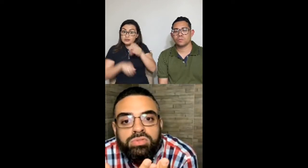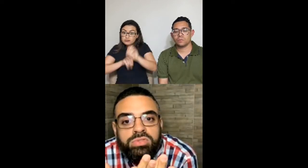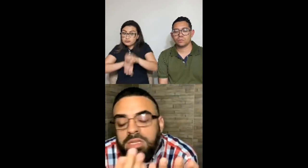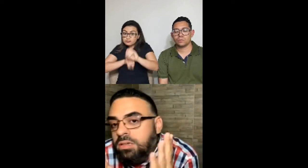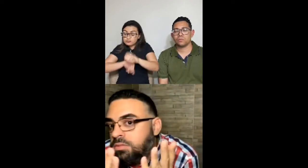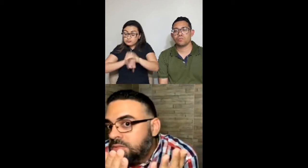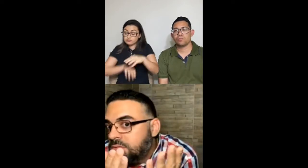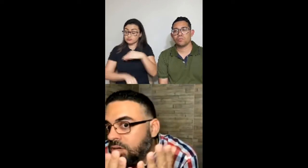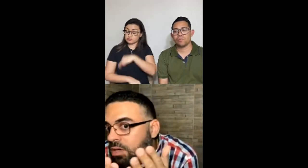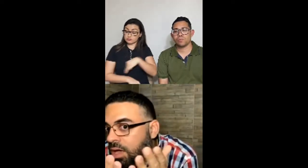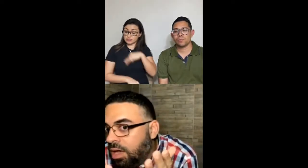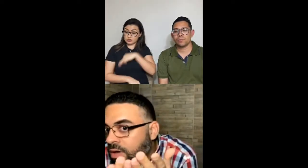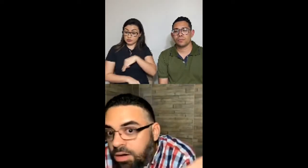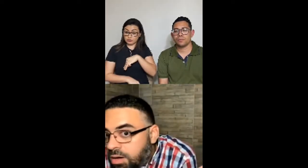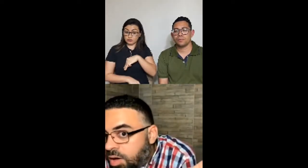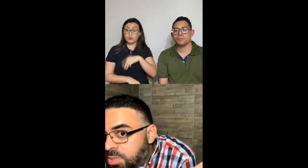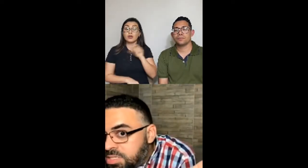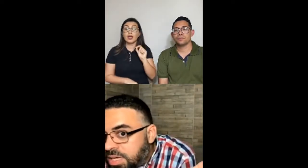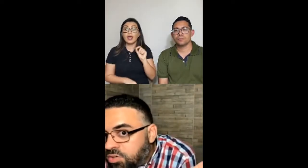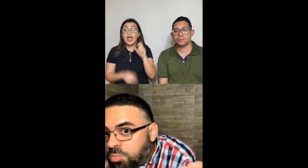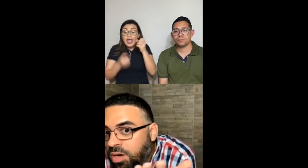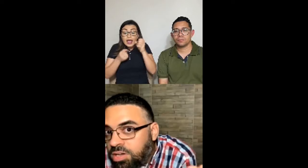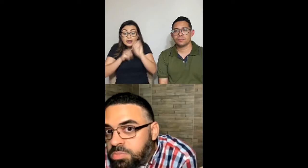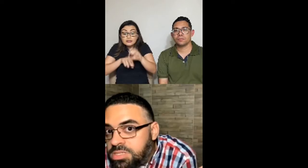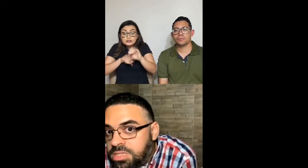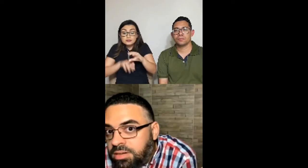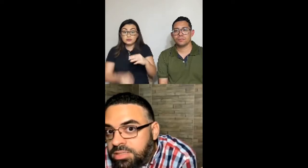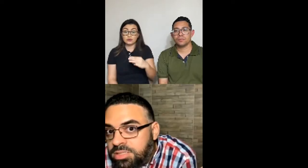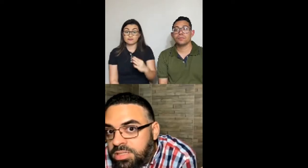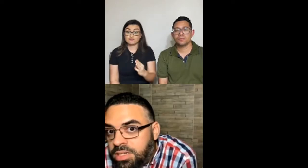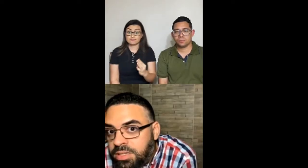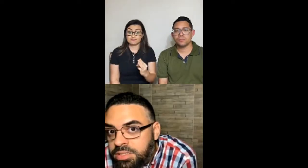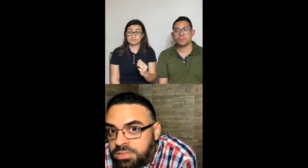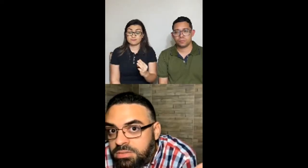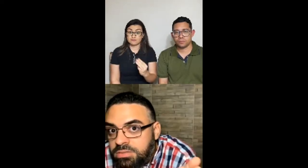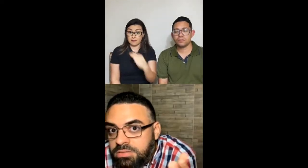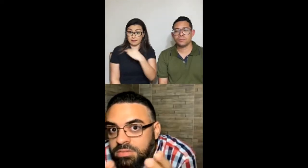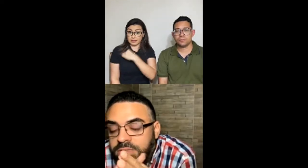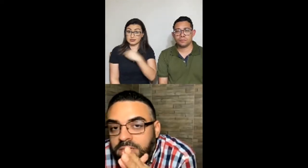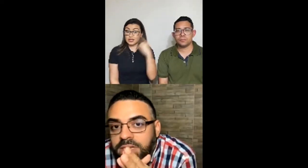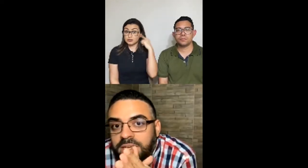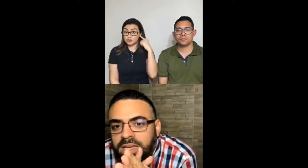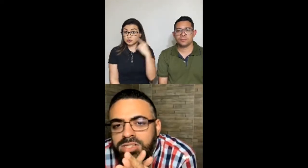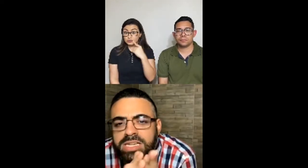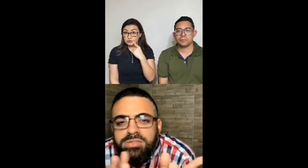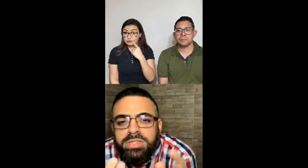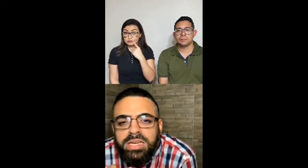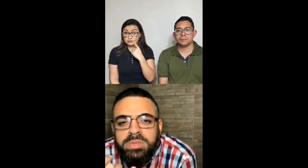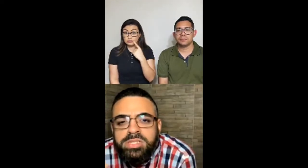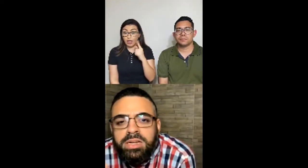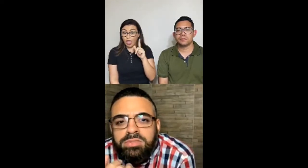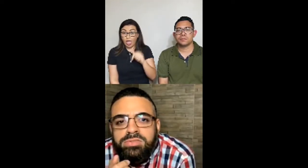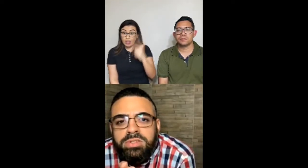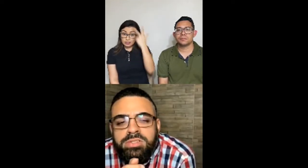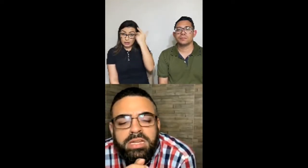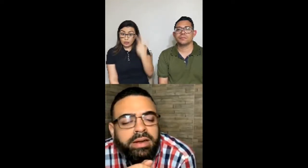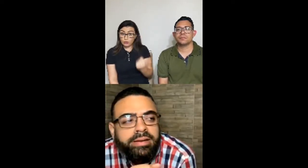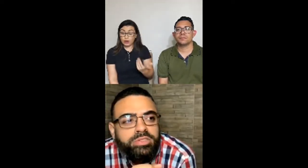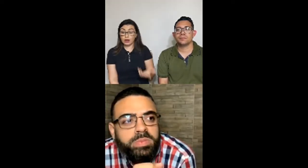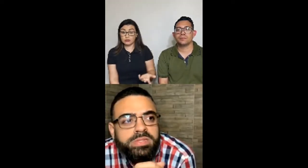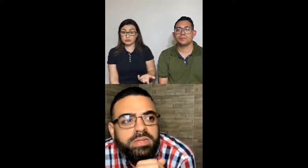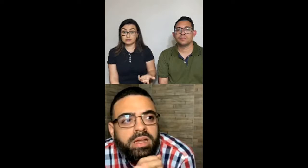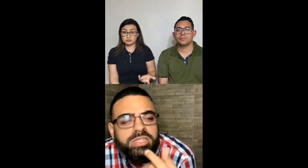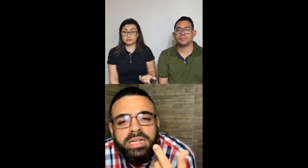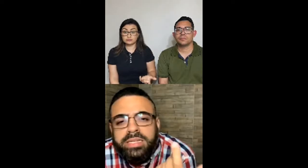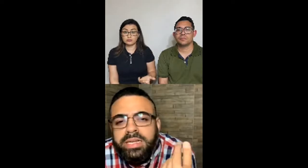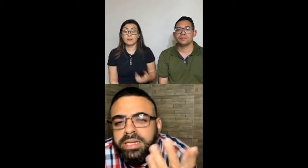a me fazer enxergar que o ministério com surdos é um ministério como qualquer outro ministério que a gente tem na